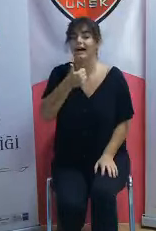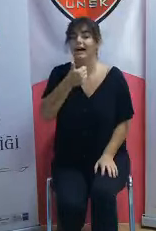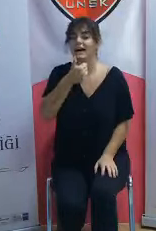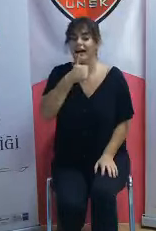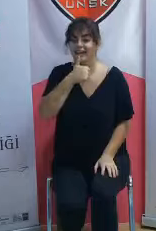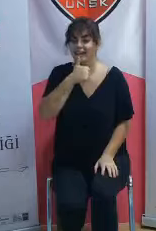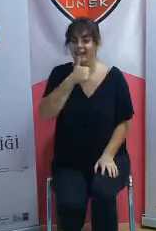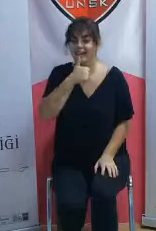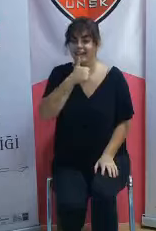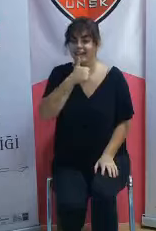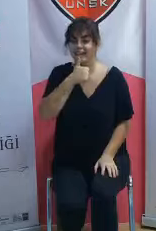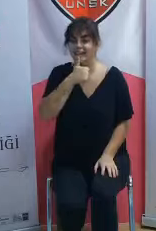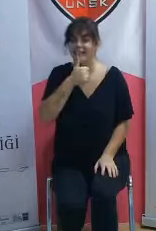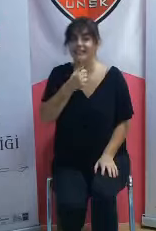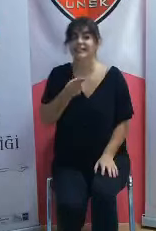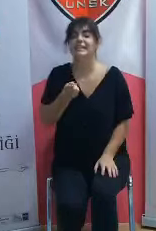Erkek. Kız.